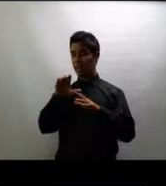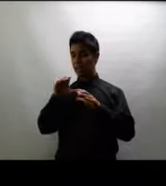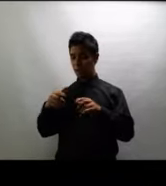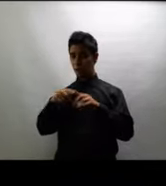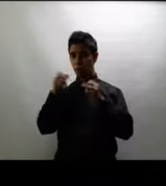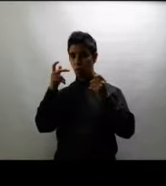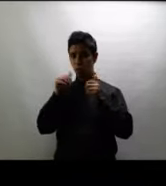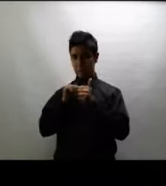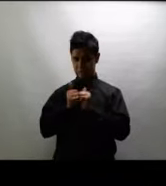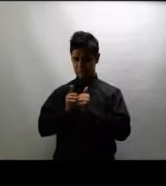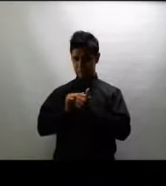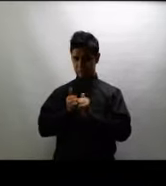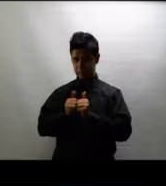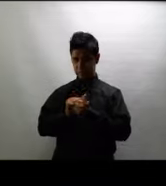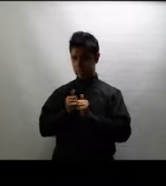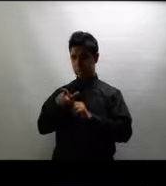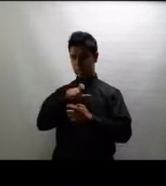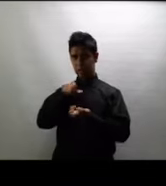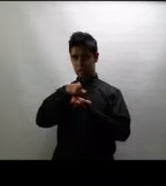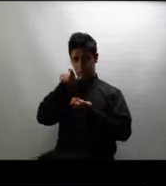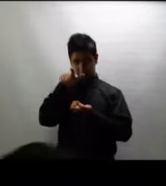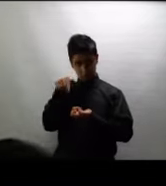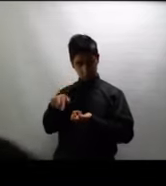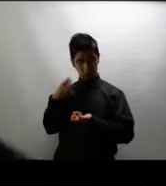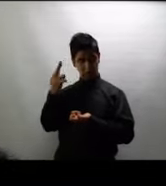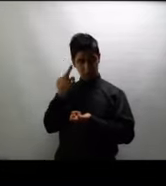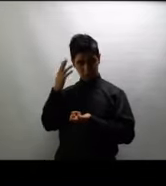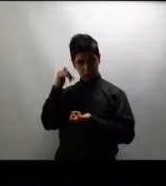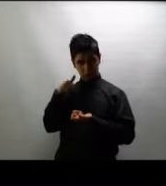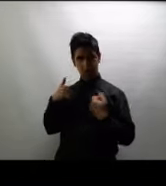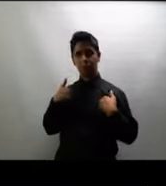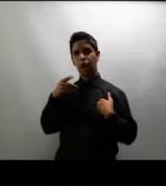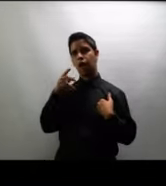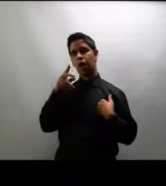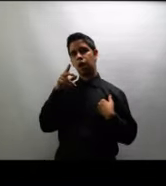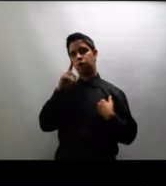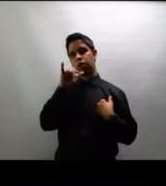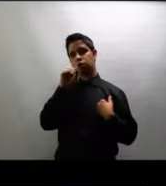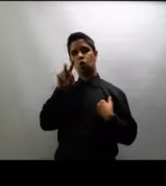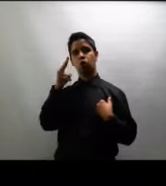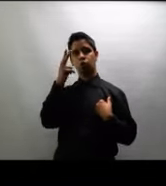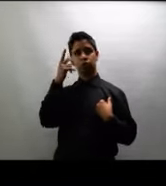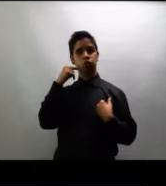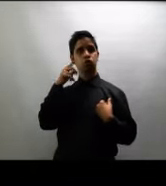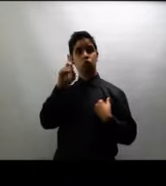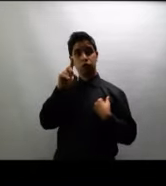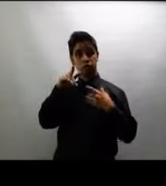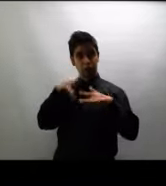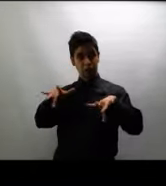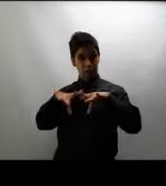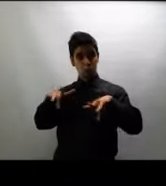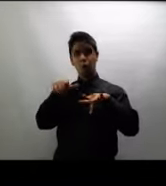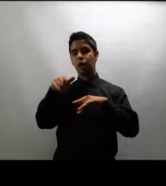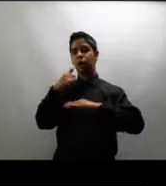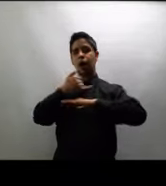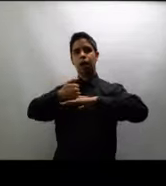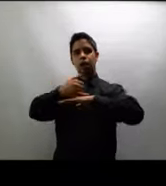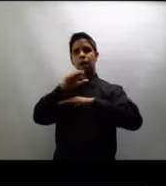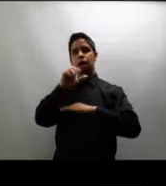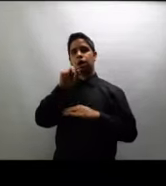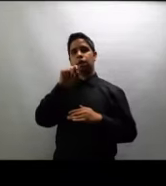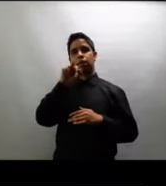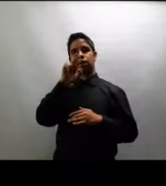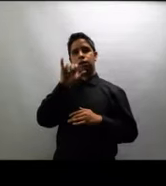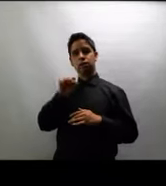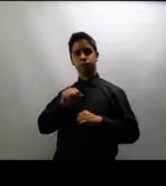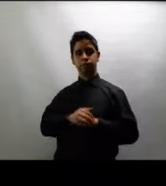competencia, y que en el caso específico de ellos es por el disco doble que se grabó en las Islas Canarias. Ah, sí. Que fue